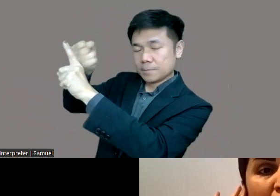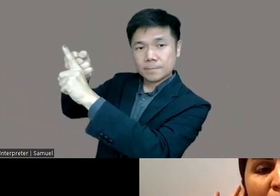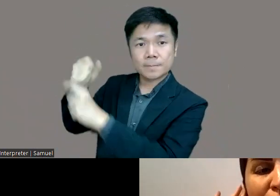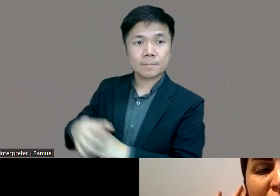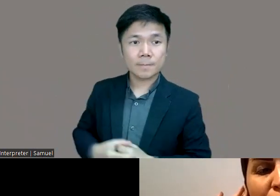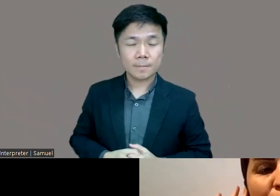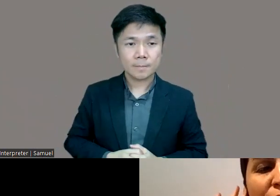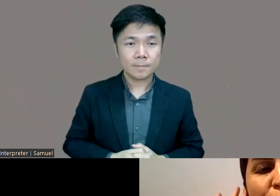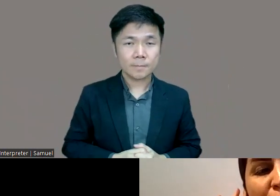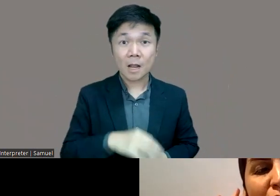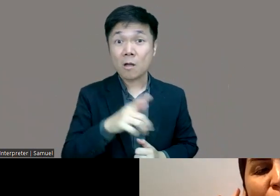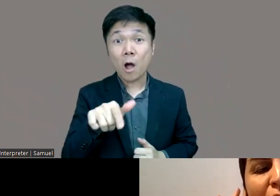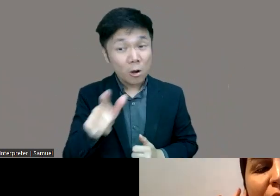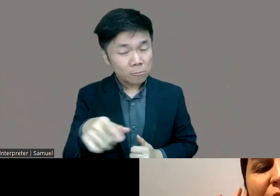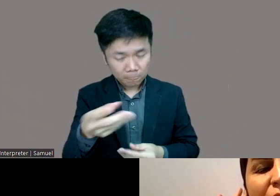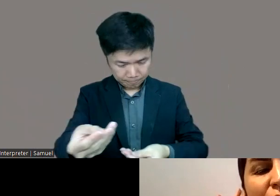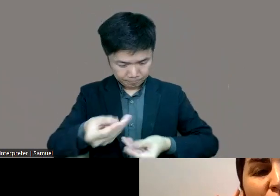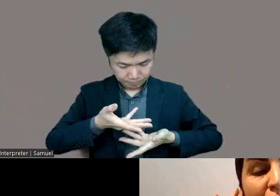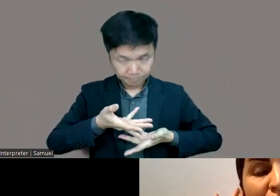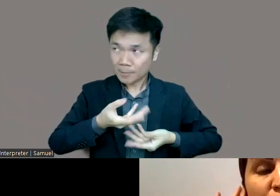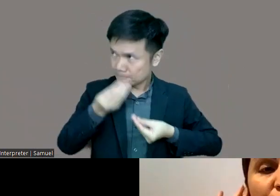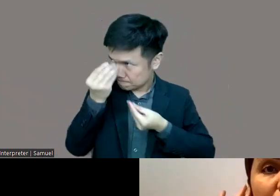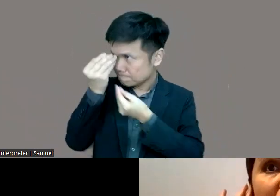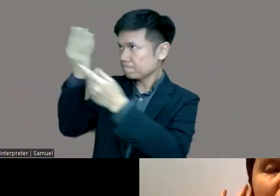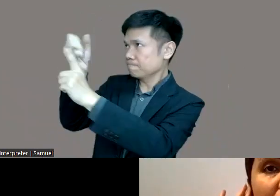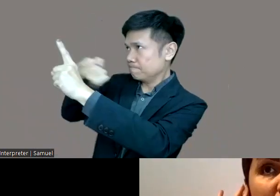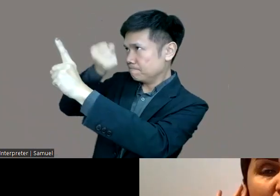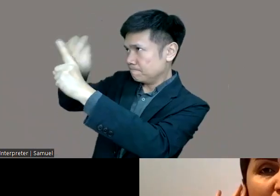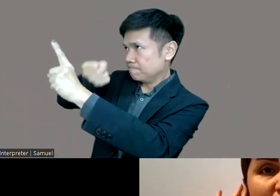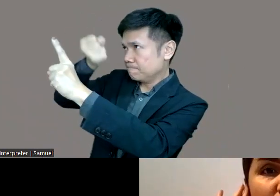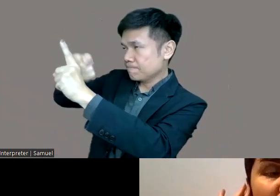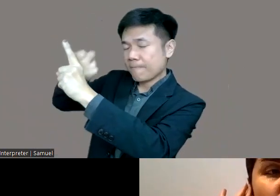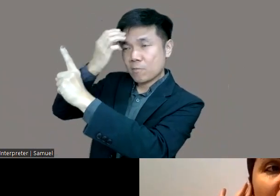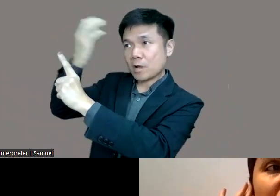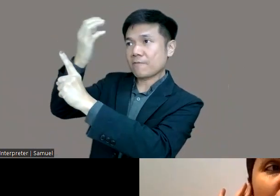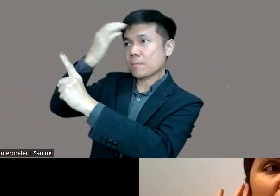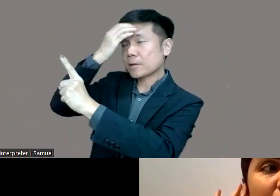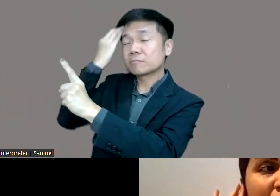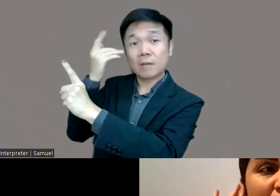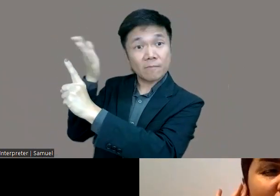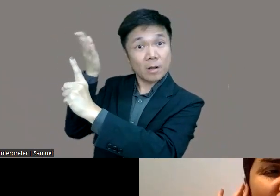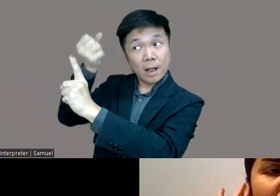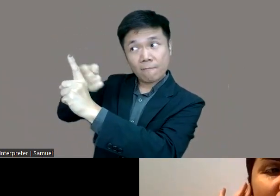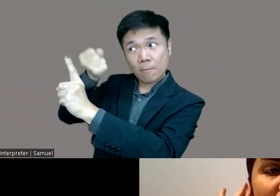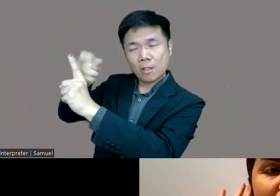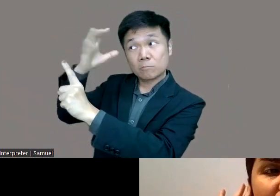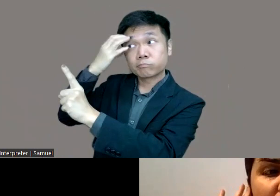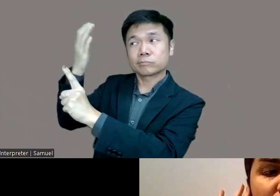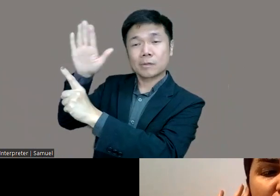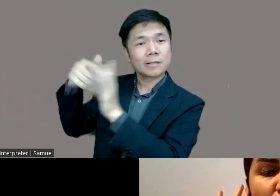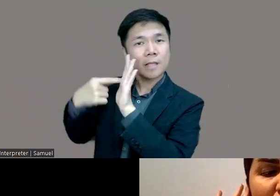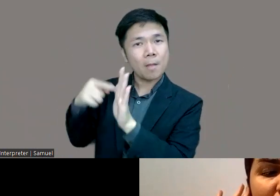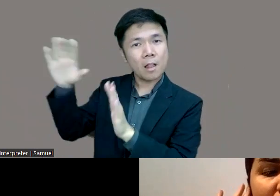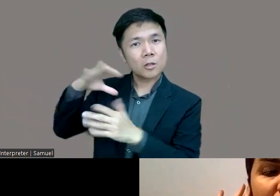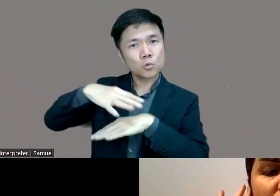sommes aussi en contact avec les gouvernements, nous faisons du plaidoyer, nous pouvons peut-être faire